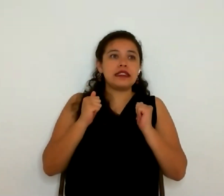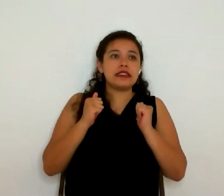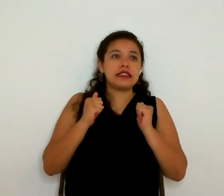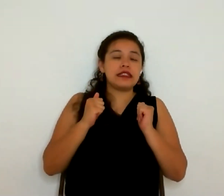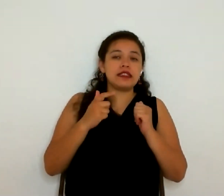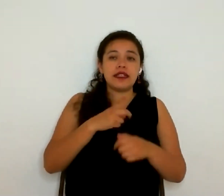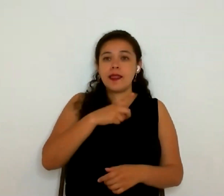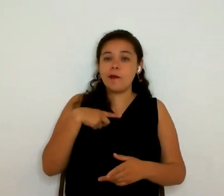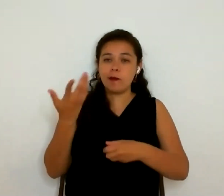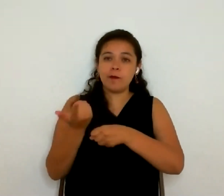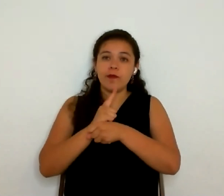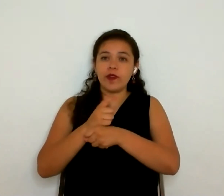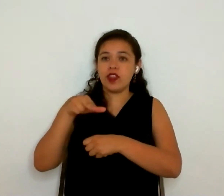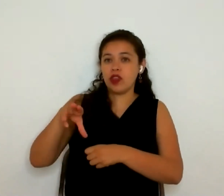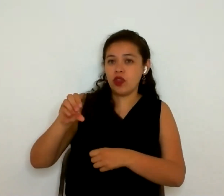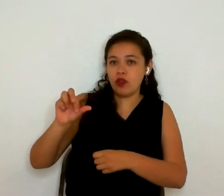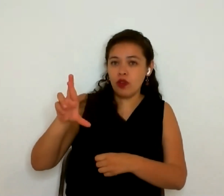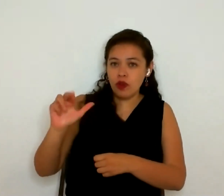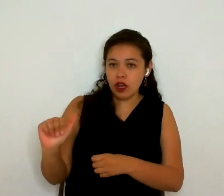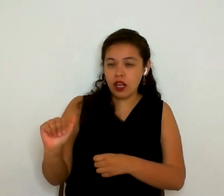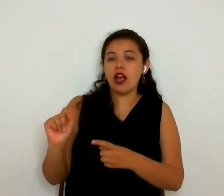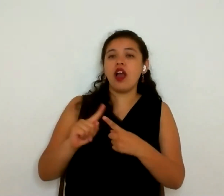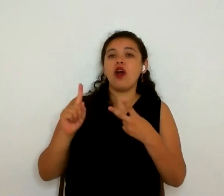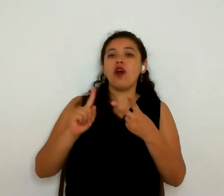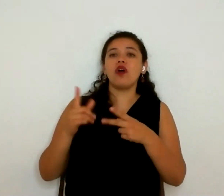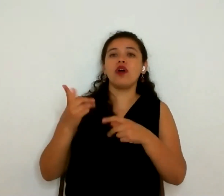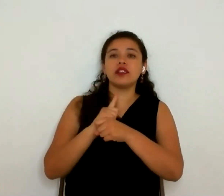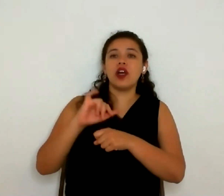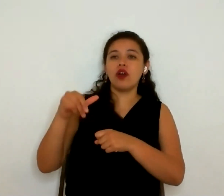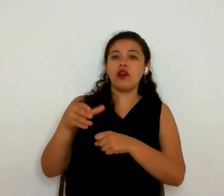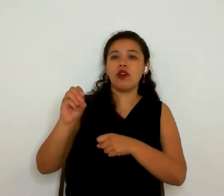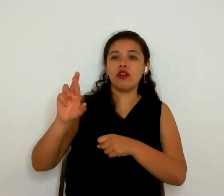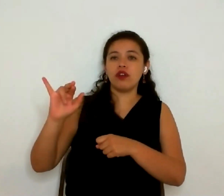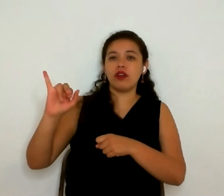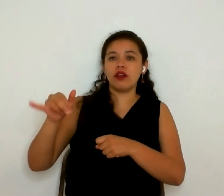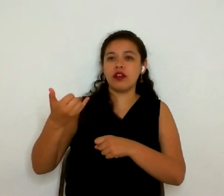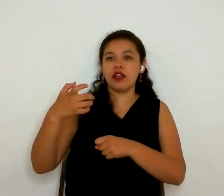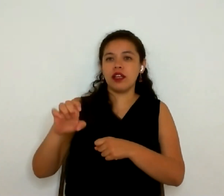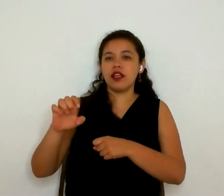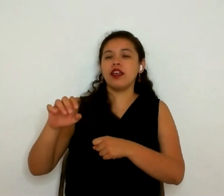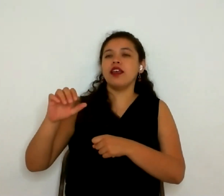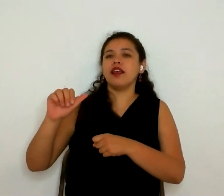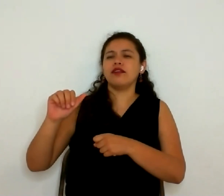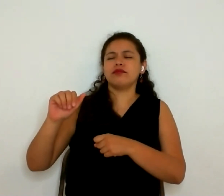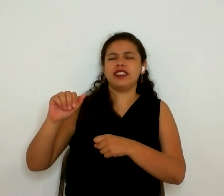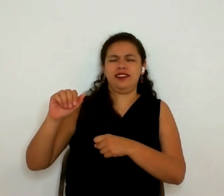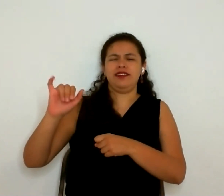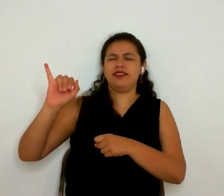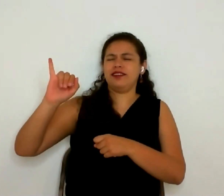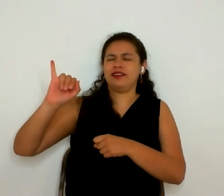licenciada nora con el portal lo voy a sacar muchísimas gracias